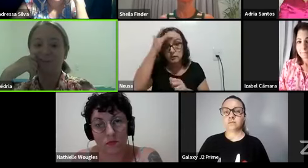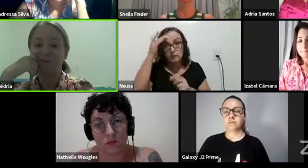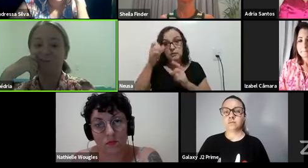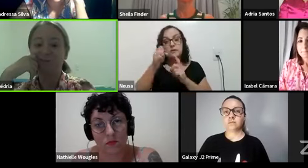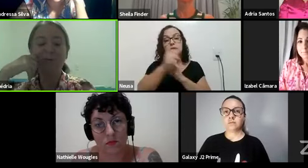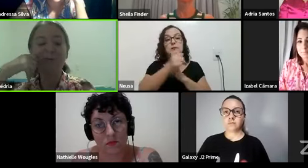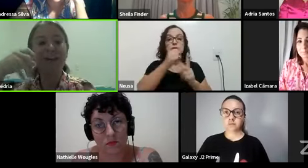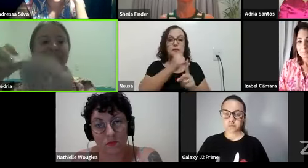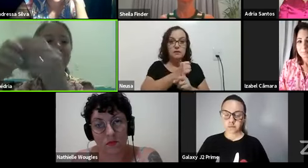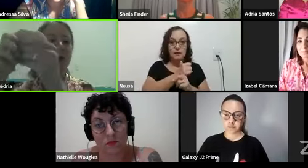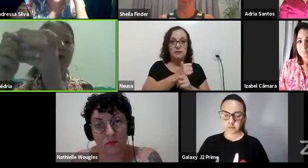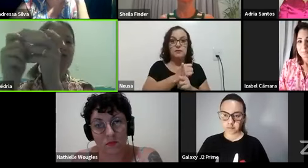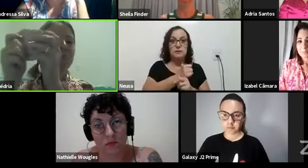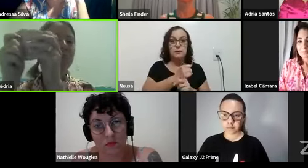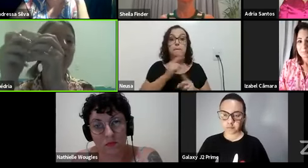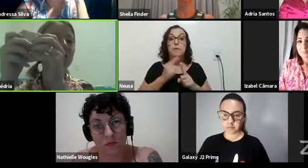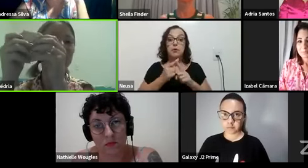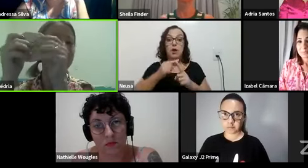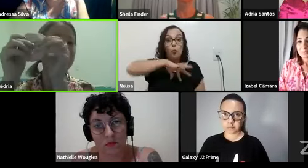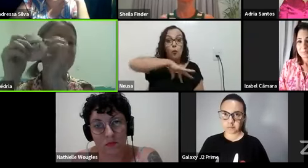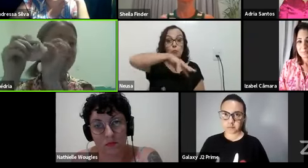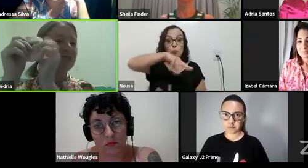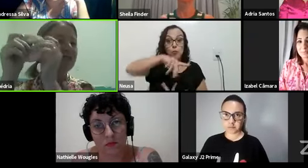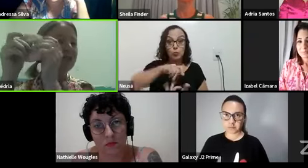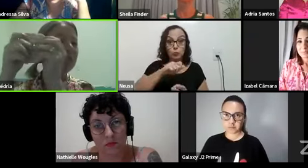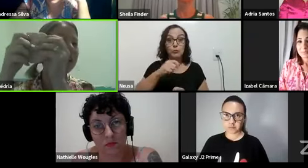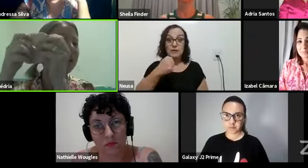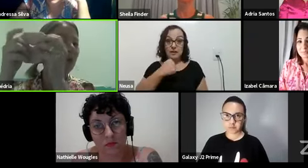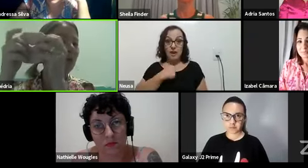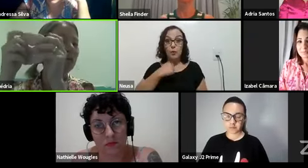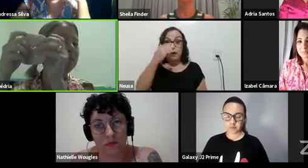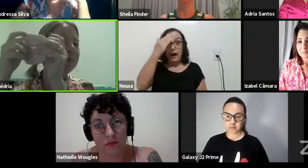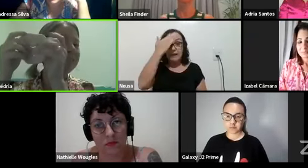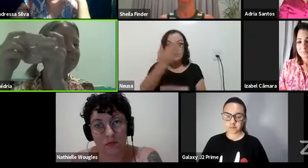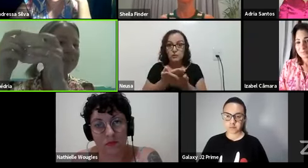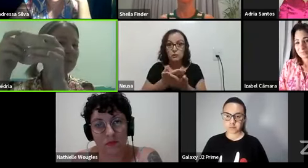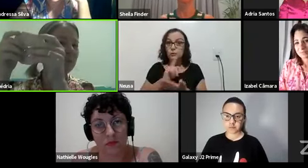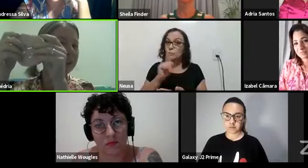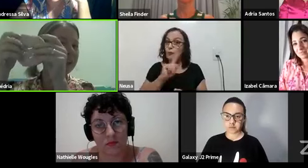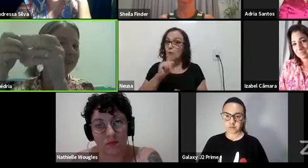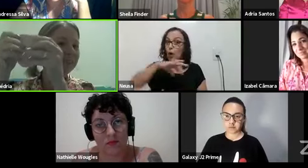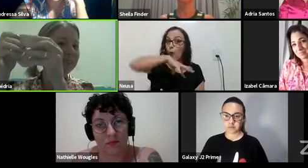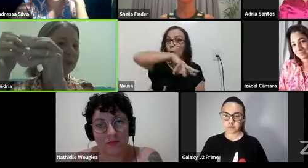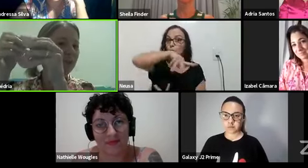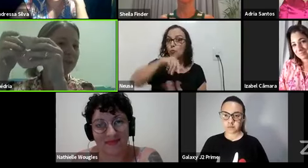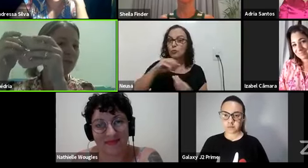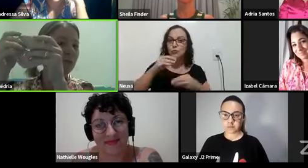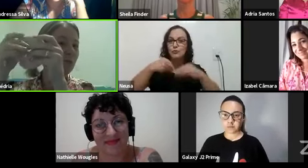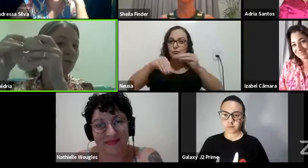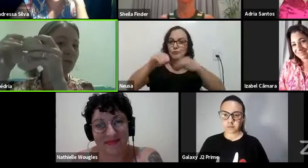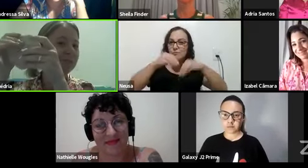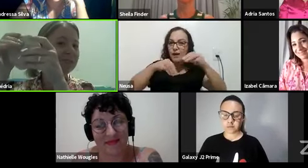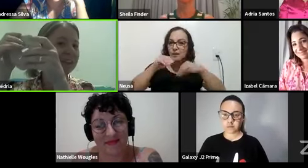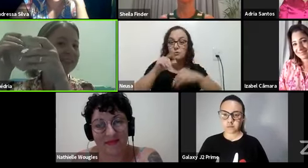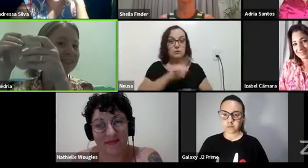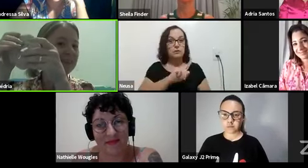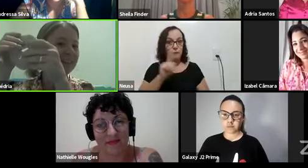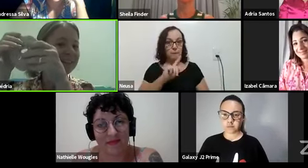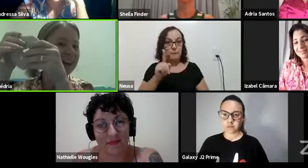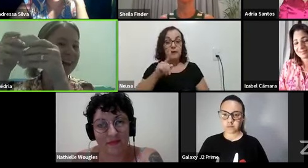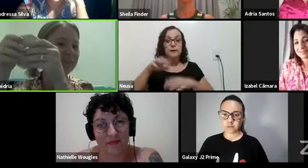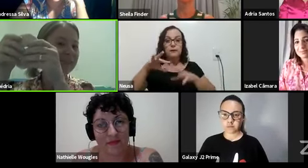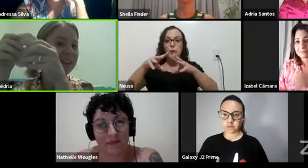mais fácil. O mundo que eu acredito é hoje um mundo que não é mais de plástico, é um mundo de massinha de modelar, né? Onde o mundo tem